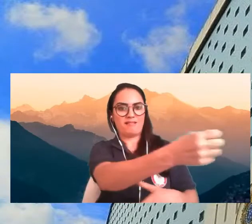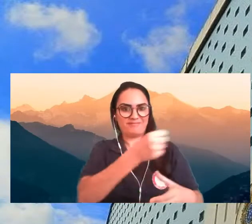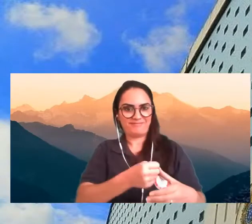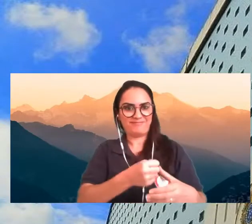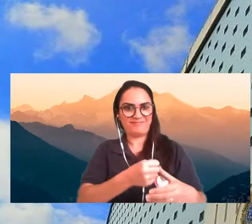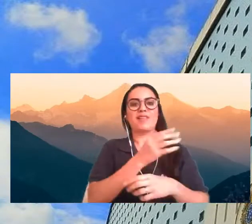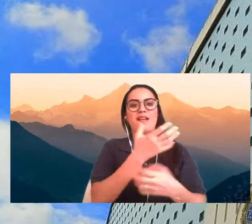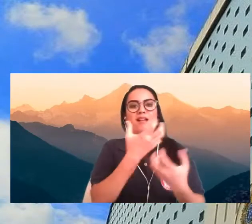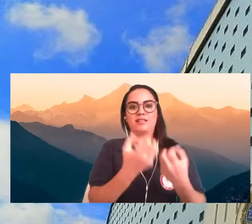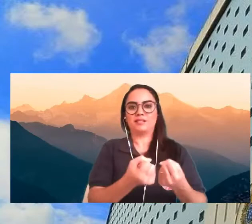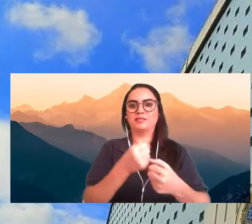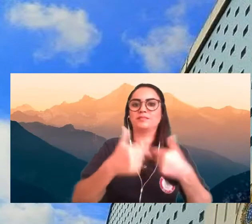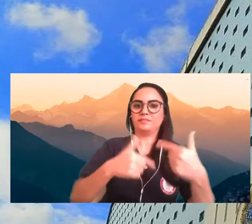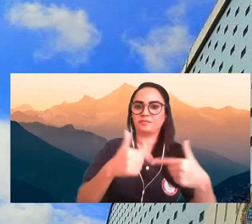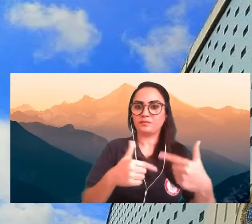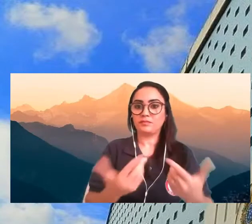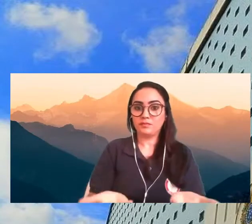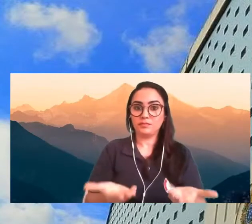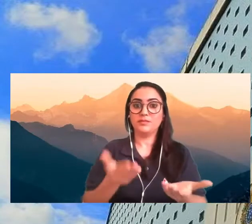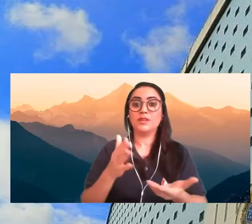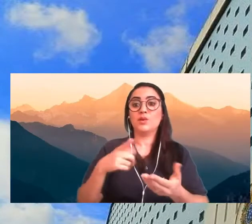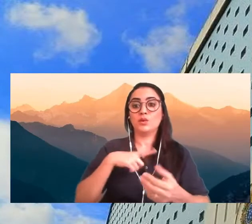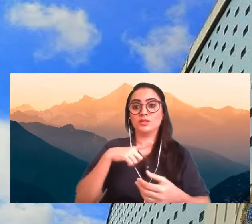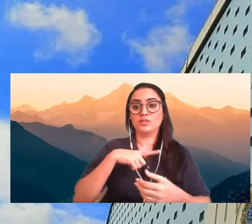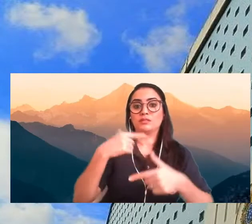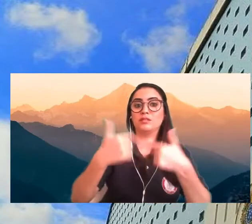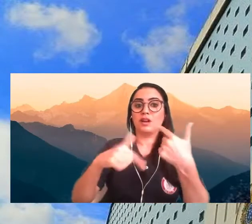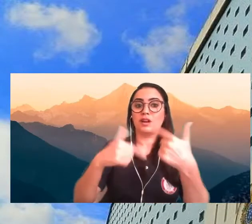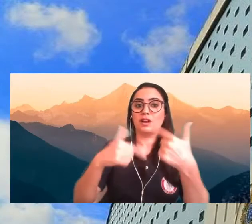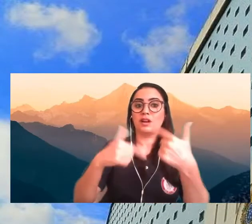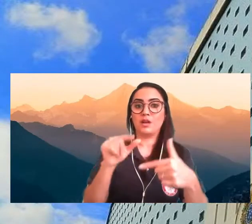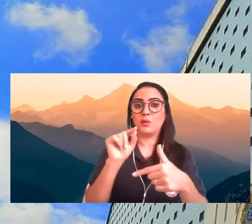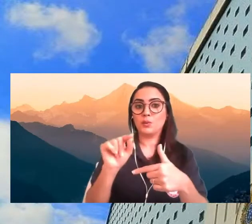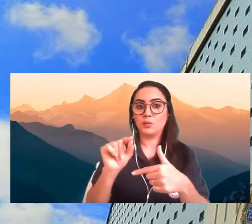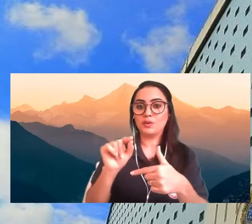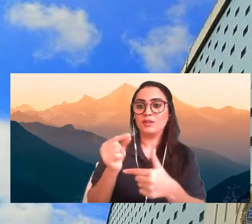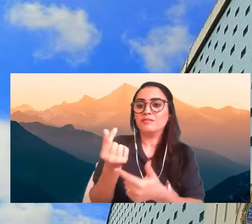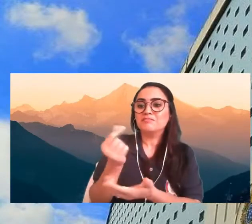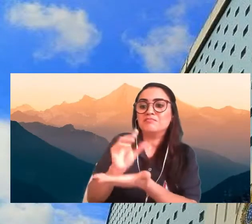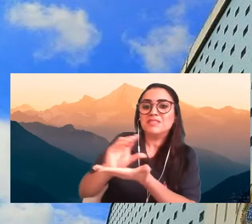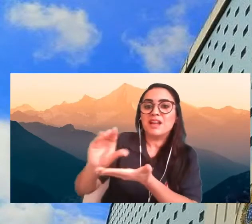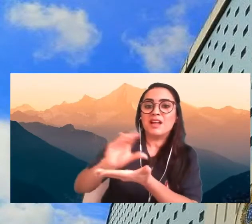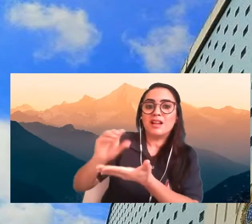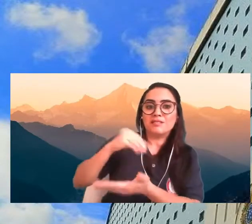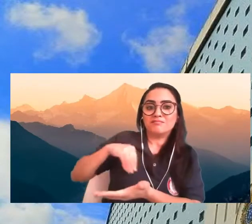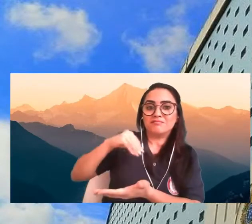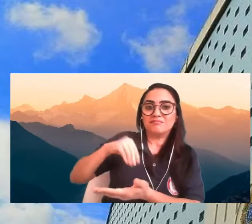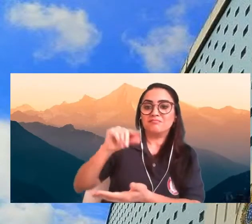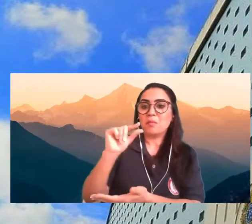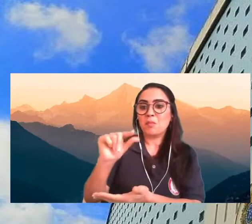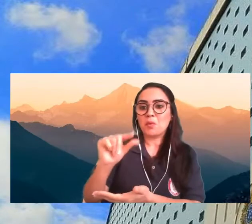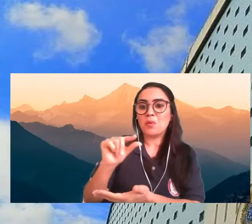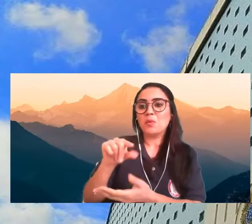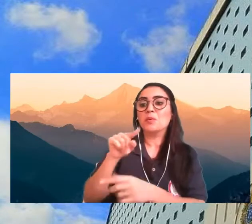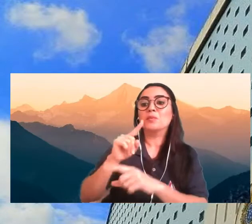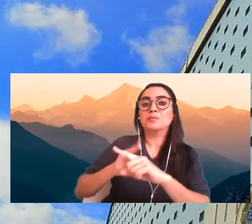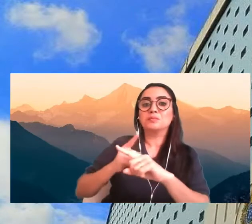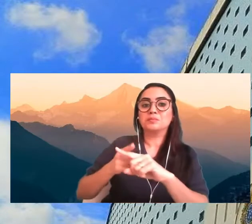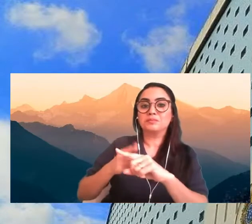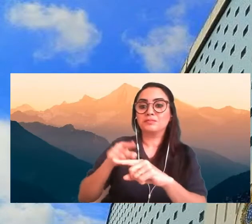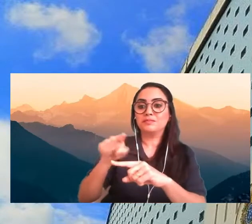de baixa remuneração, principalmente na área de serviços. E atualmente em alta no serviço aos